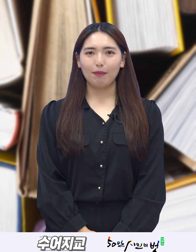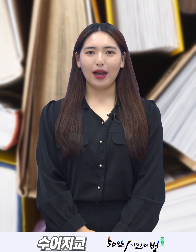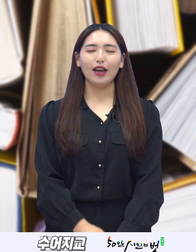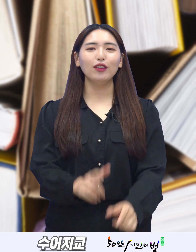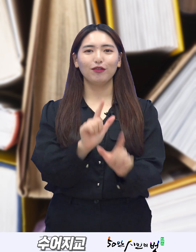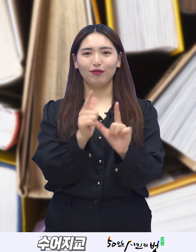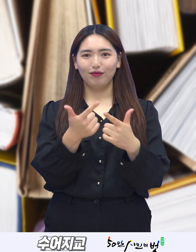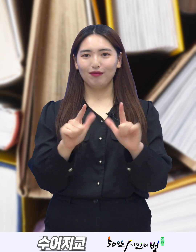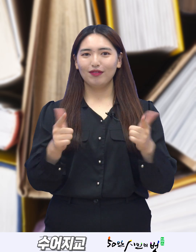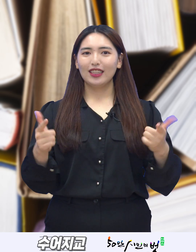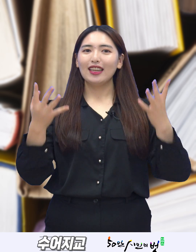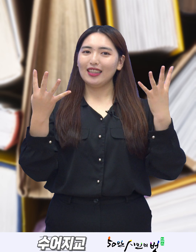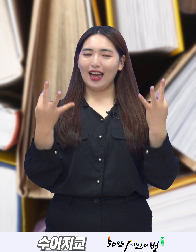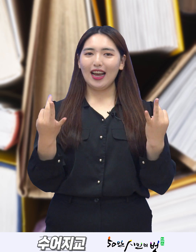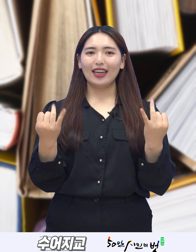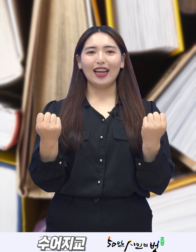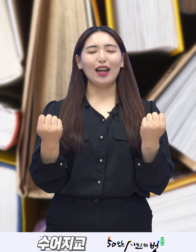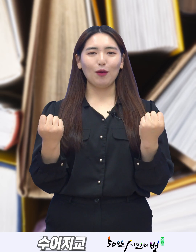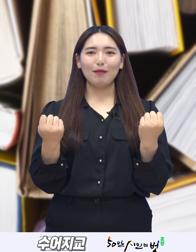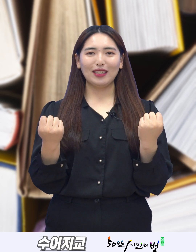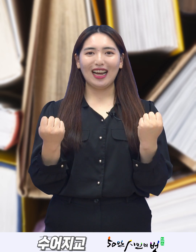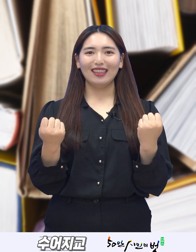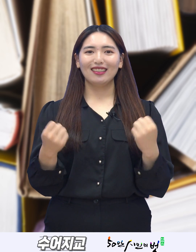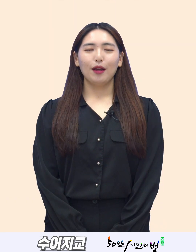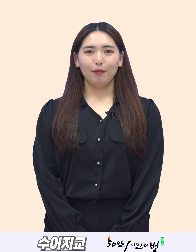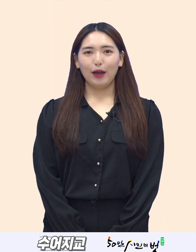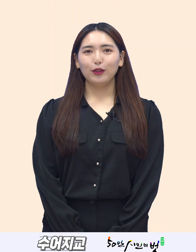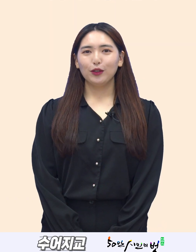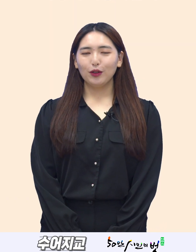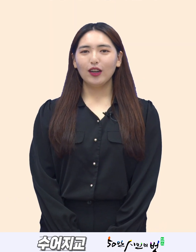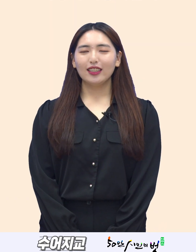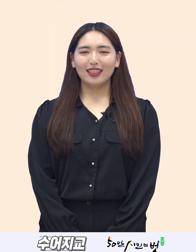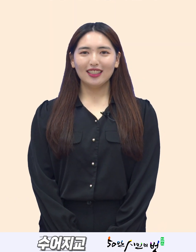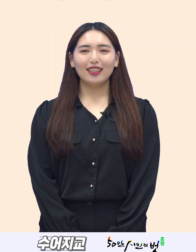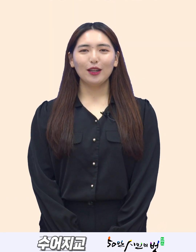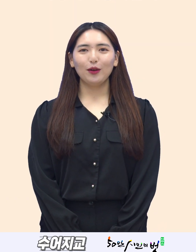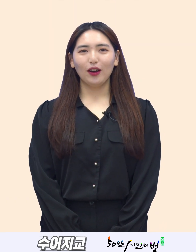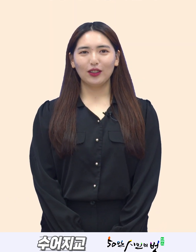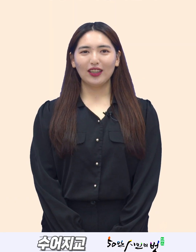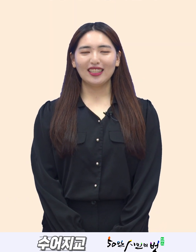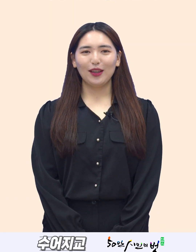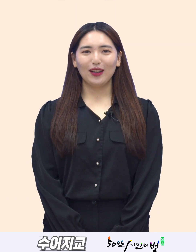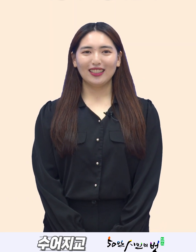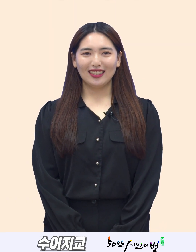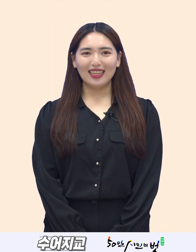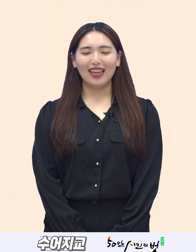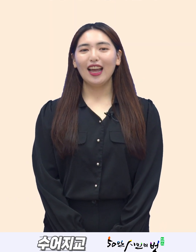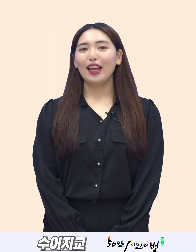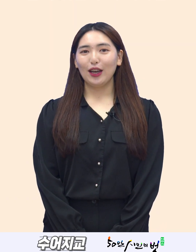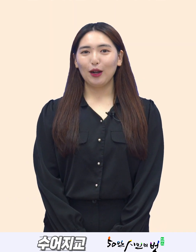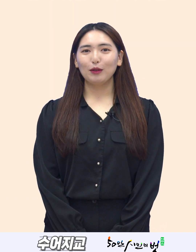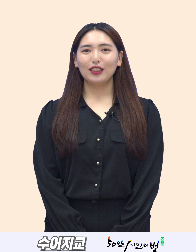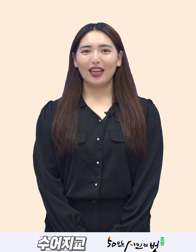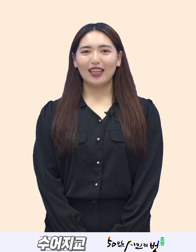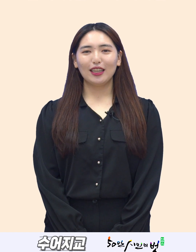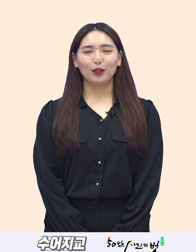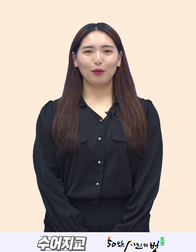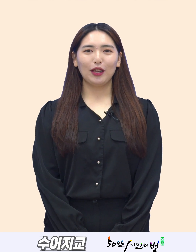결합하여 다양하다라고 합니다. 배운 수어를 실제로 어떻게 사용하는지 여러분들의 이해를 돕기